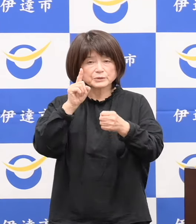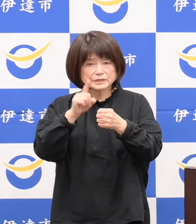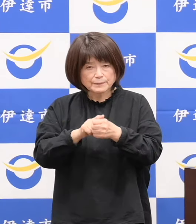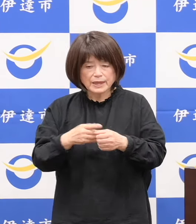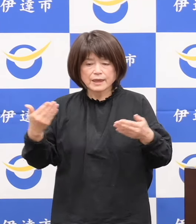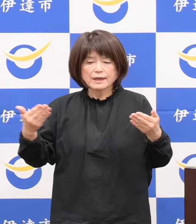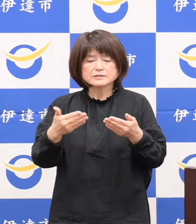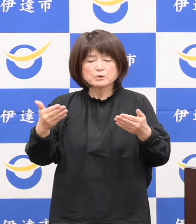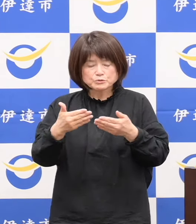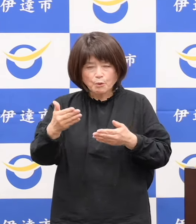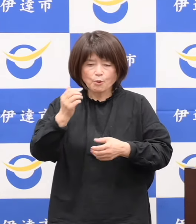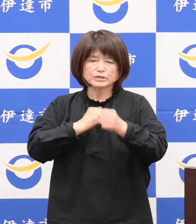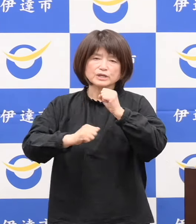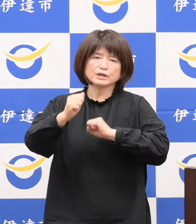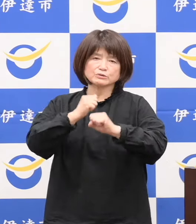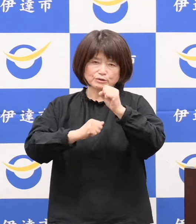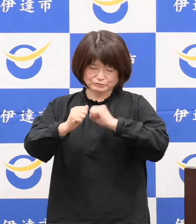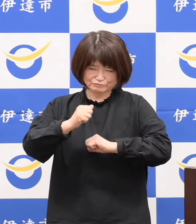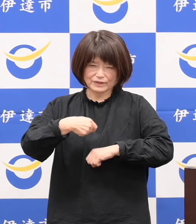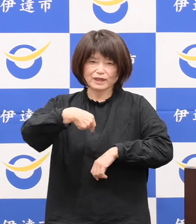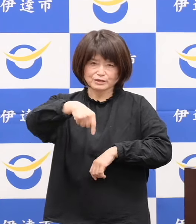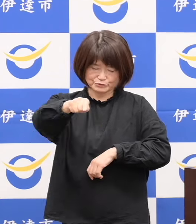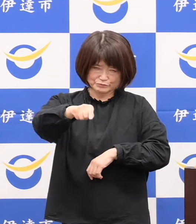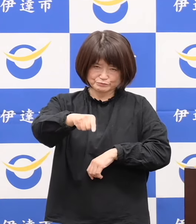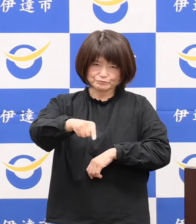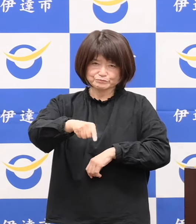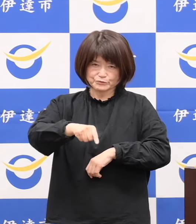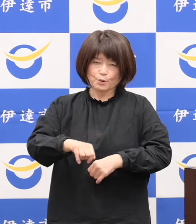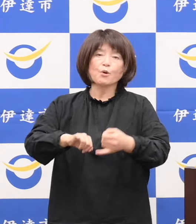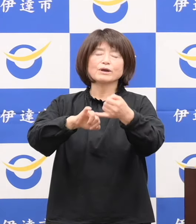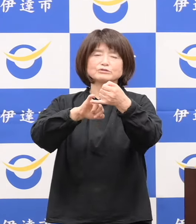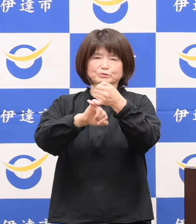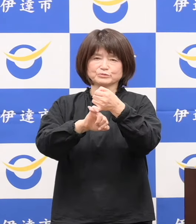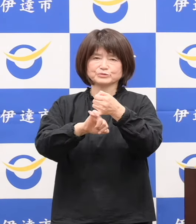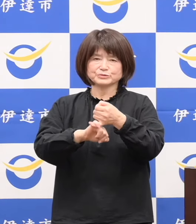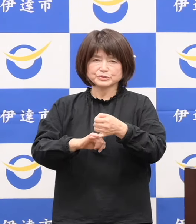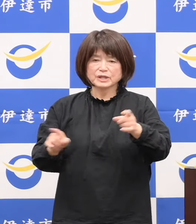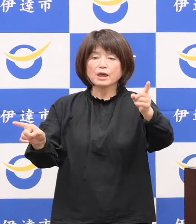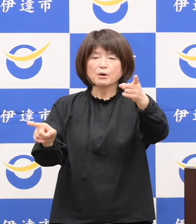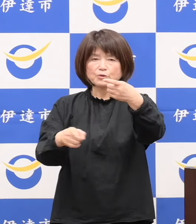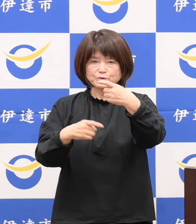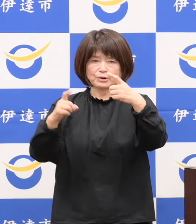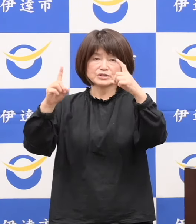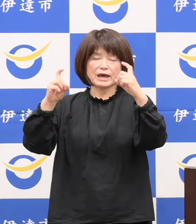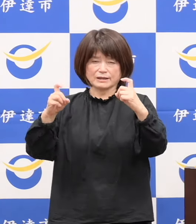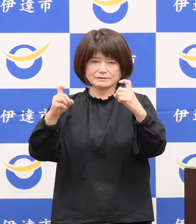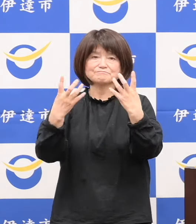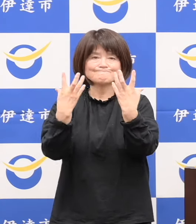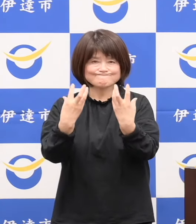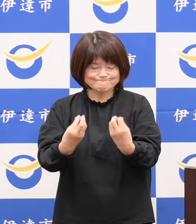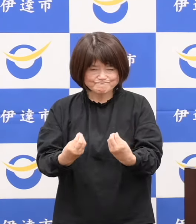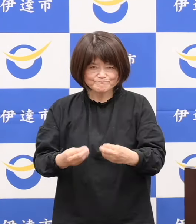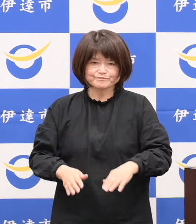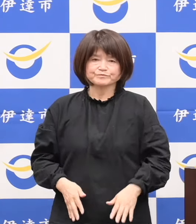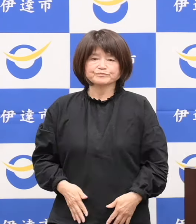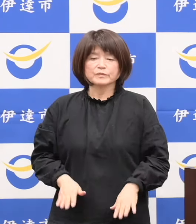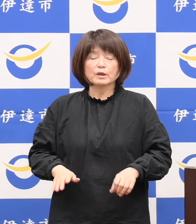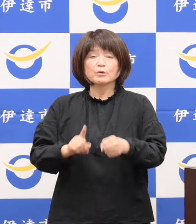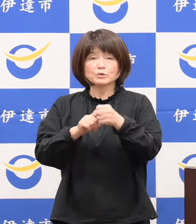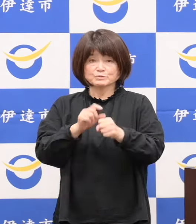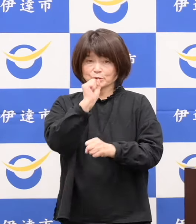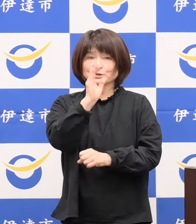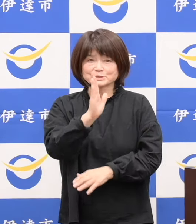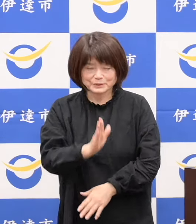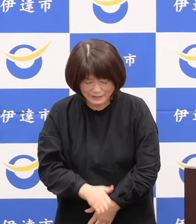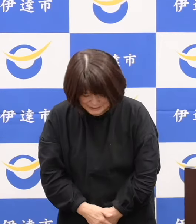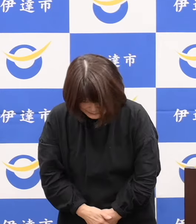事に取り組んでまいることをお約束をし、年頭の挨拶といたします。どうぞ今年もよろしくお願いいた